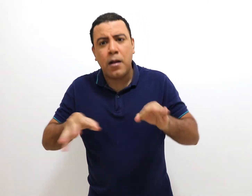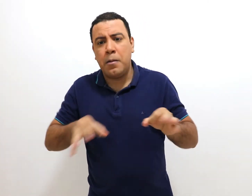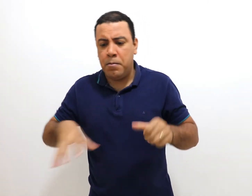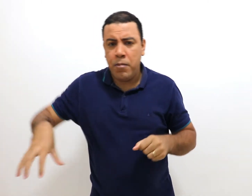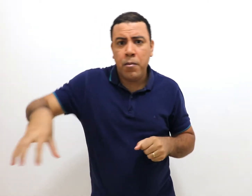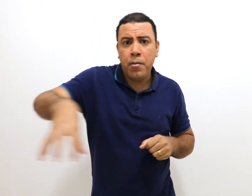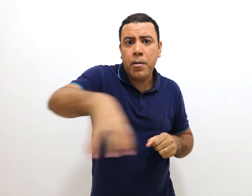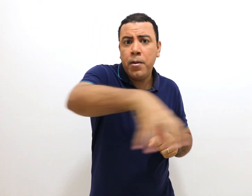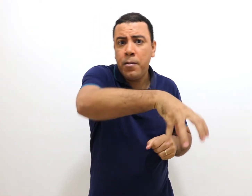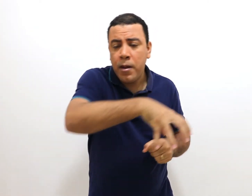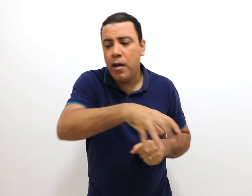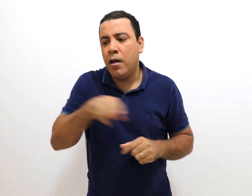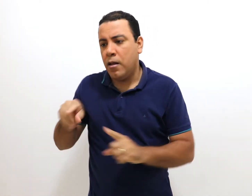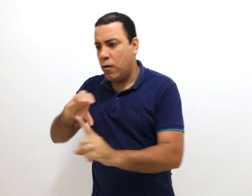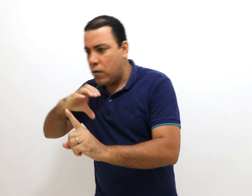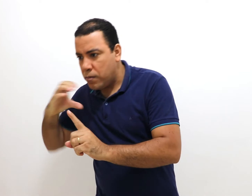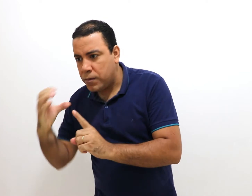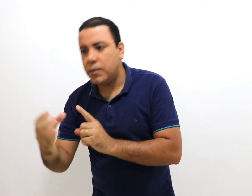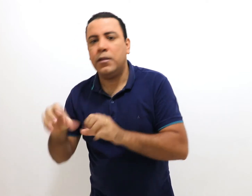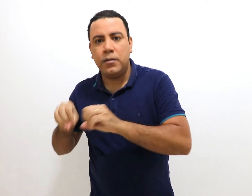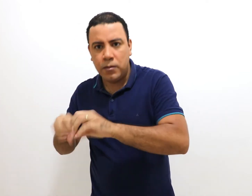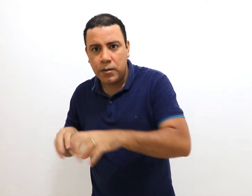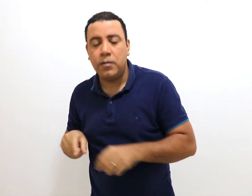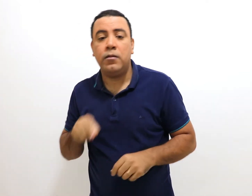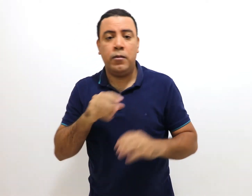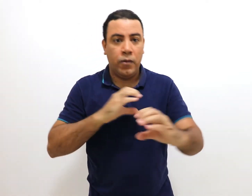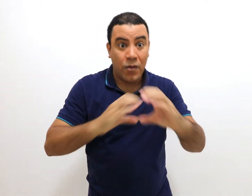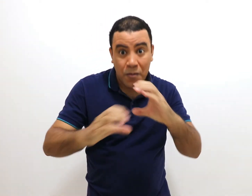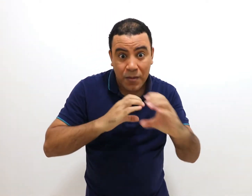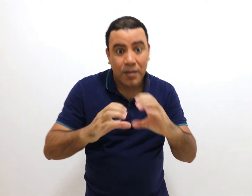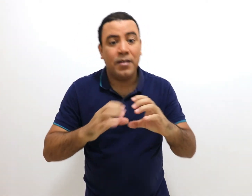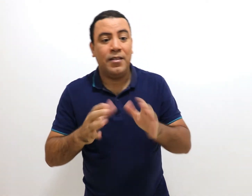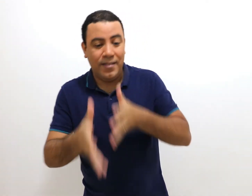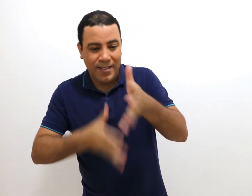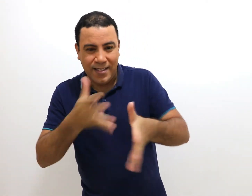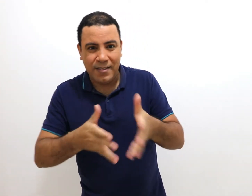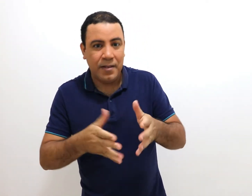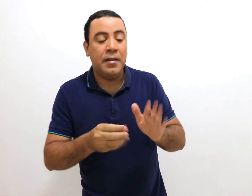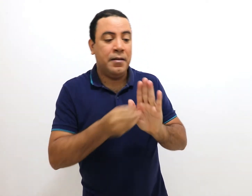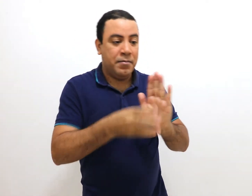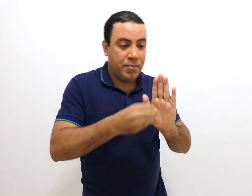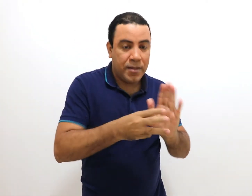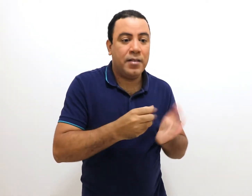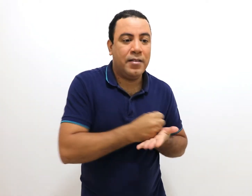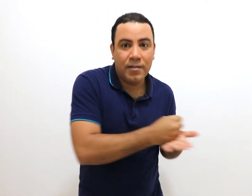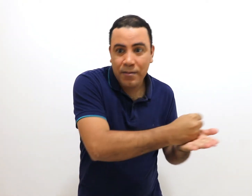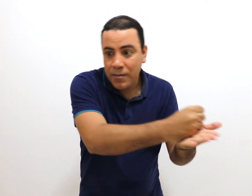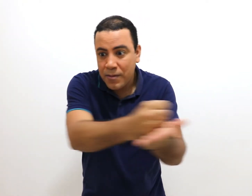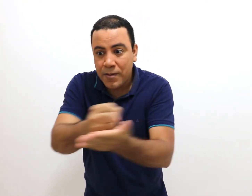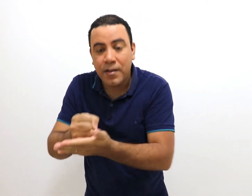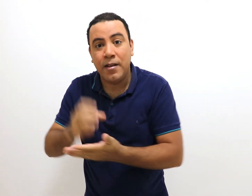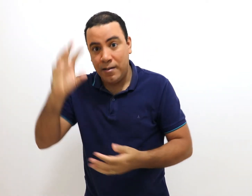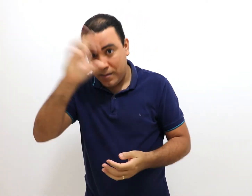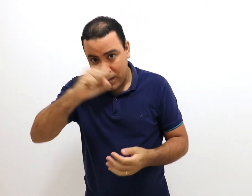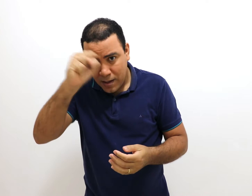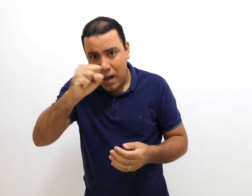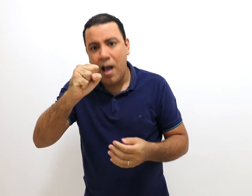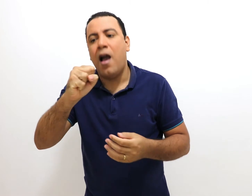integra ecologicamente os eixos da comunidade educacional, a comunicação em Libras e